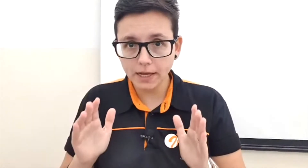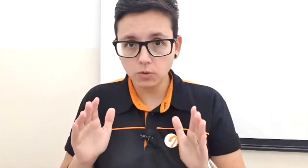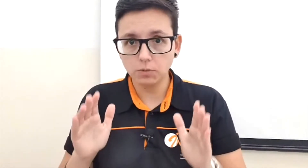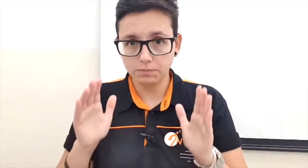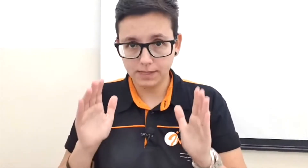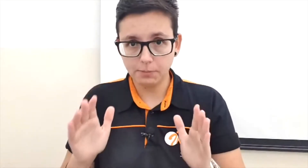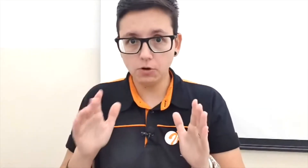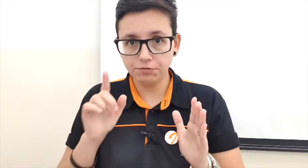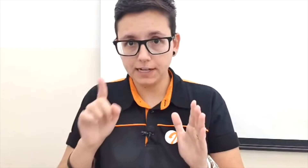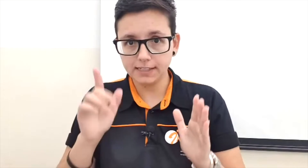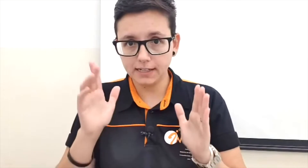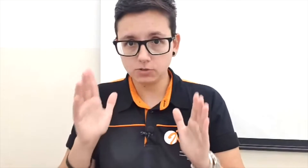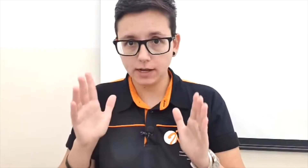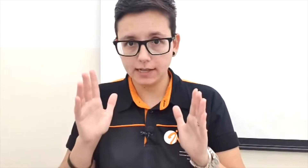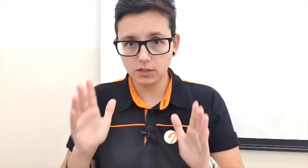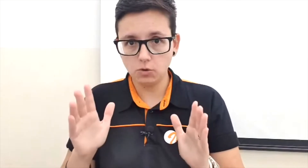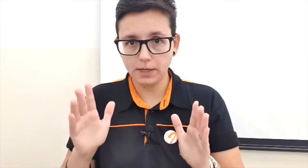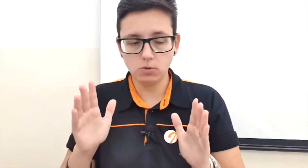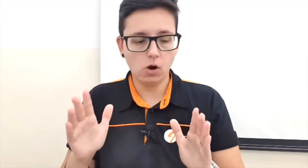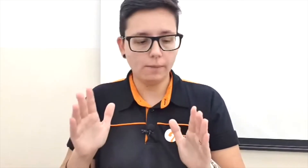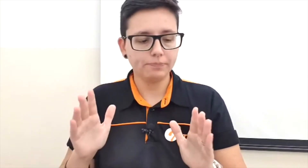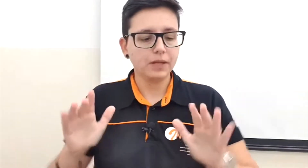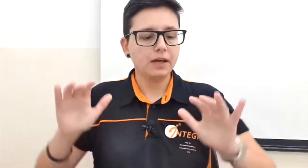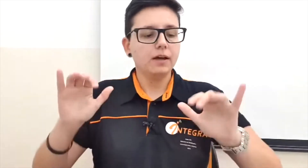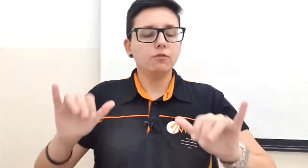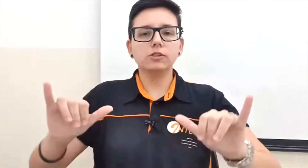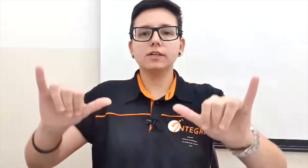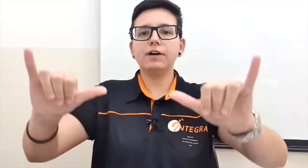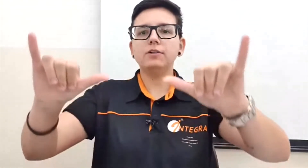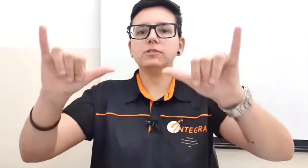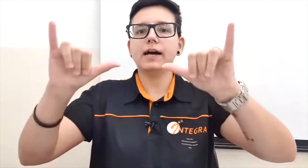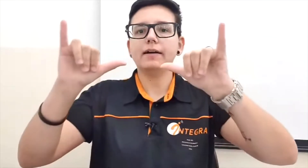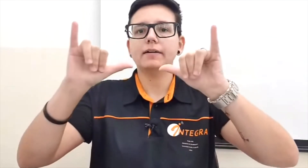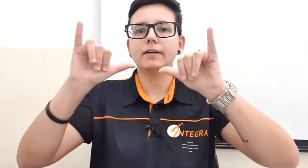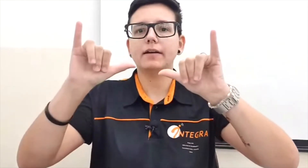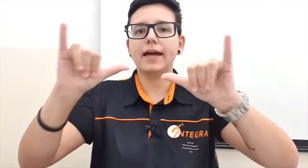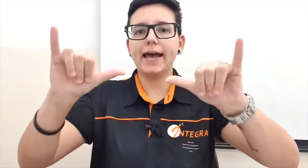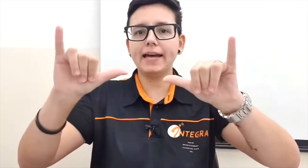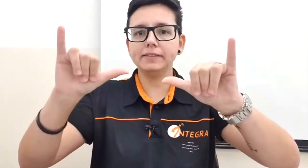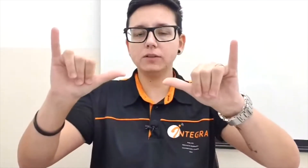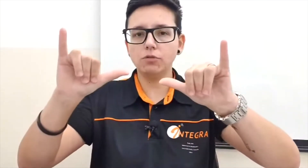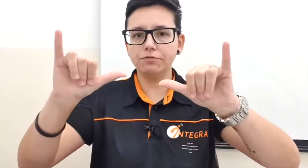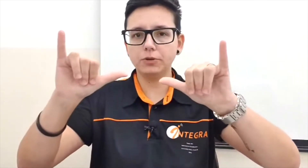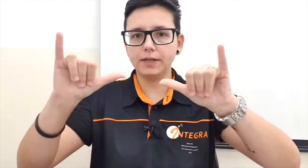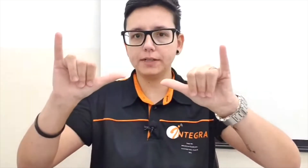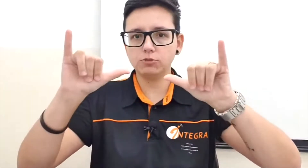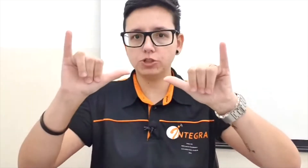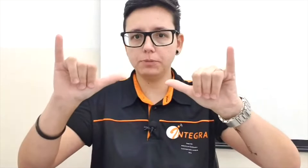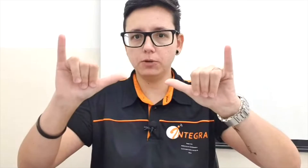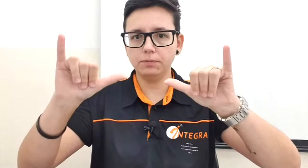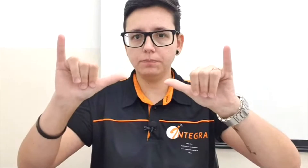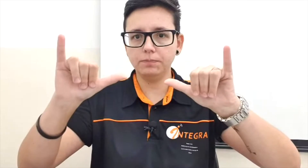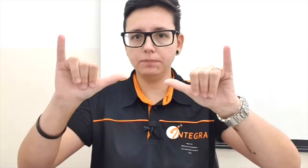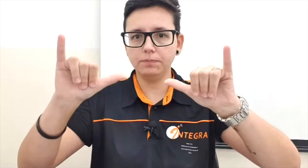comigo, tá bom? Faz aí na sua casa comigo, ó. Você vai usar essa configuração de mão,